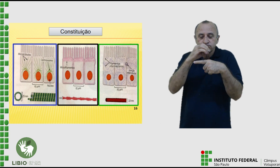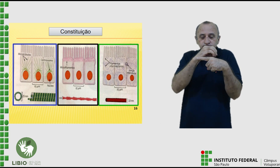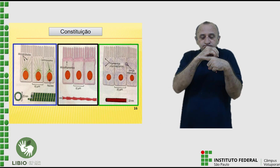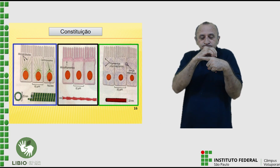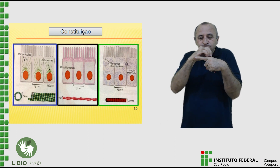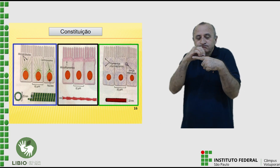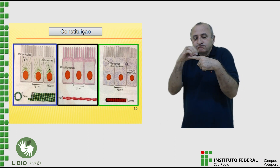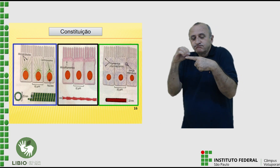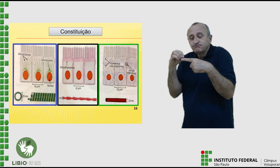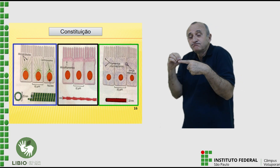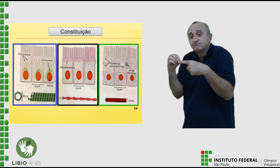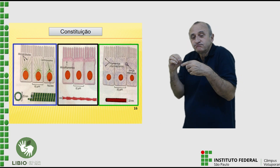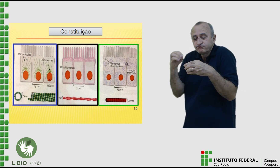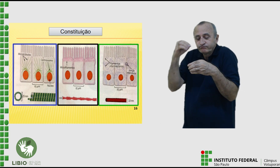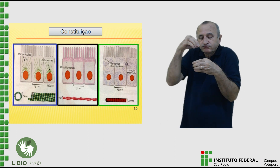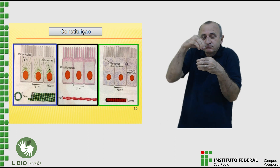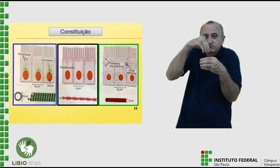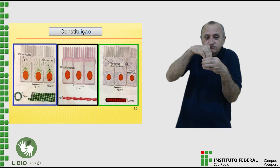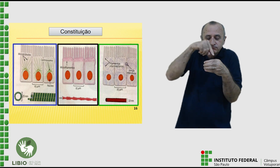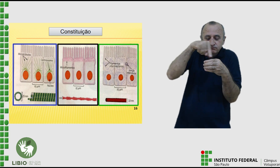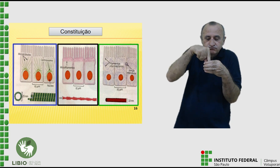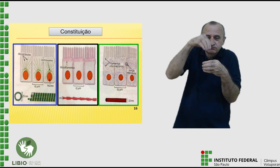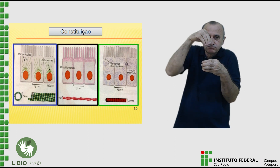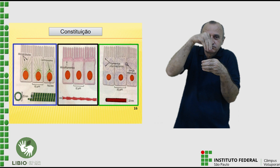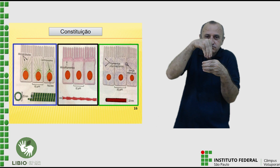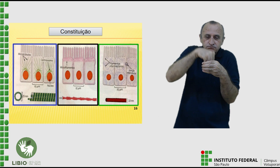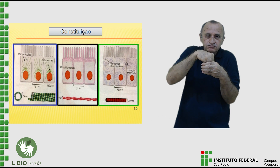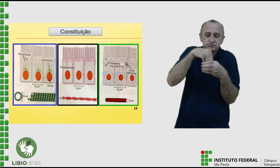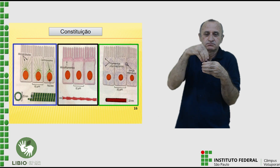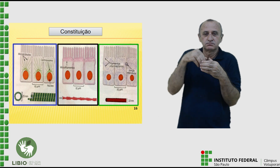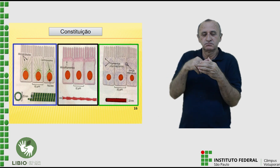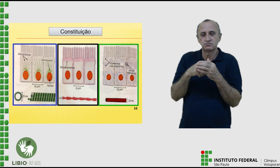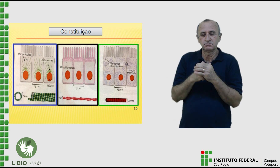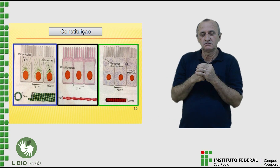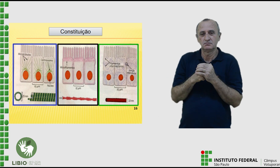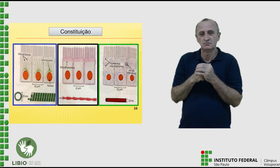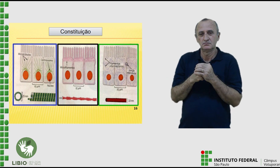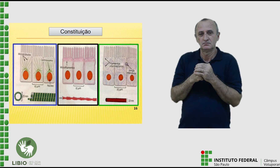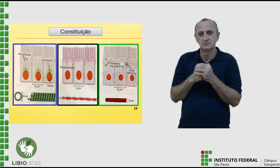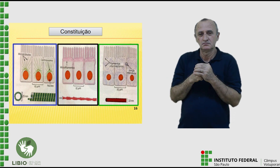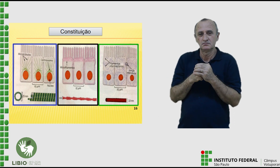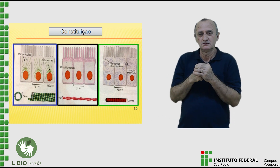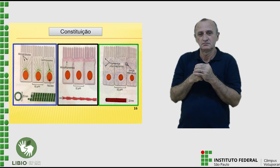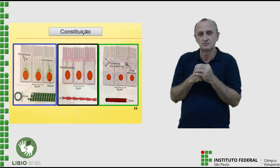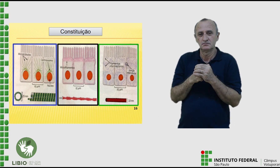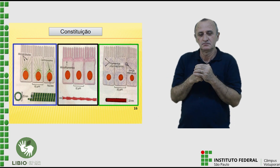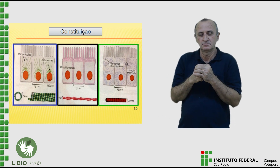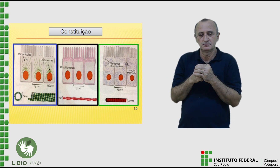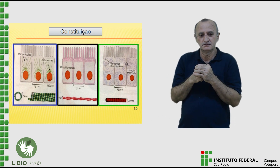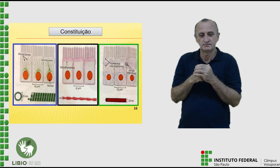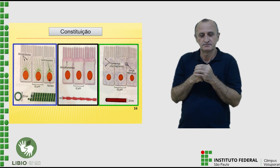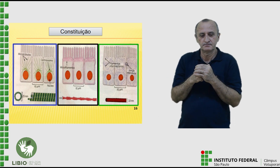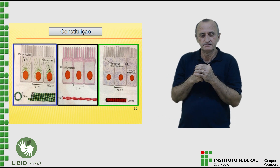os microtúbulos que ficam localizados à volta do núcleo.